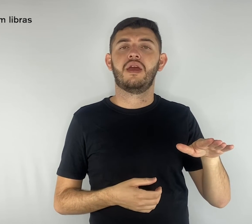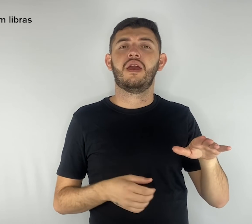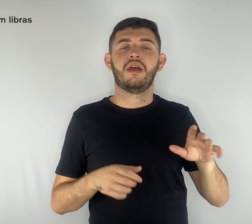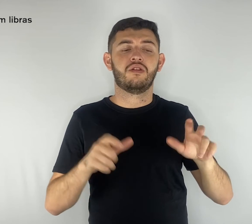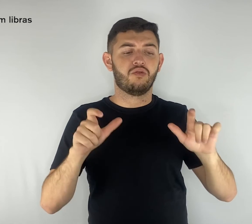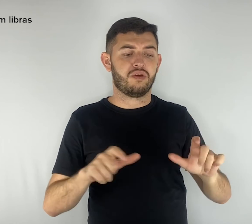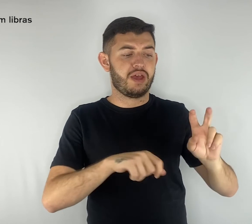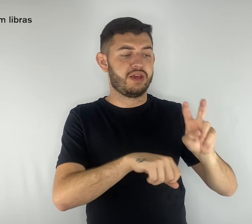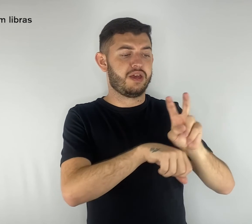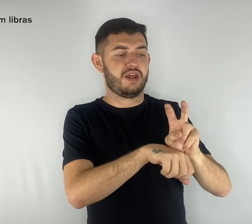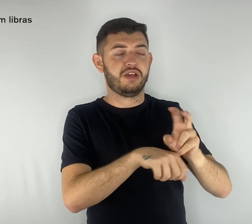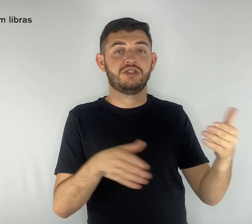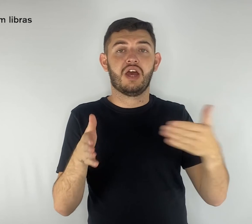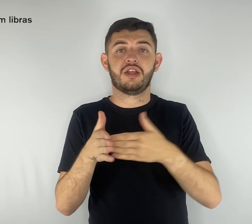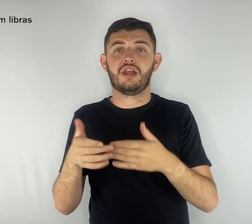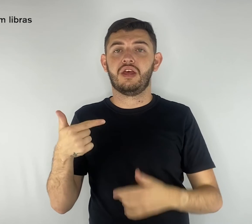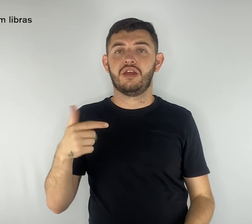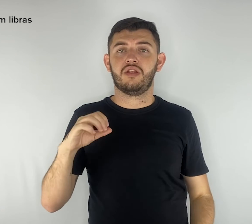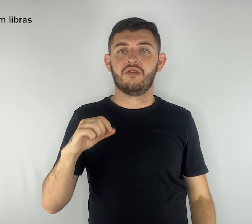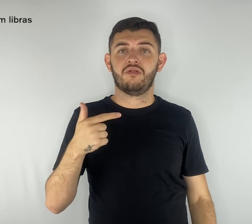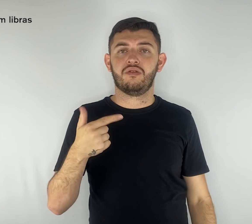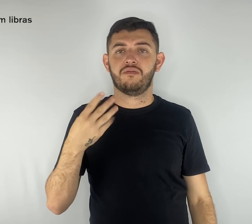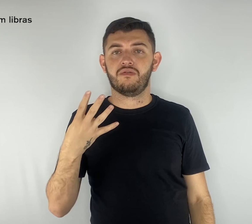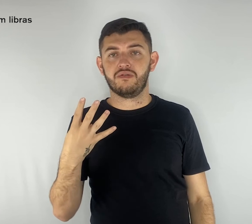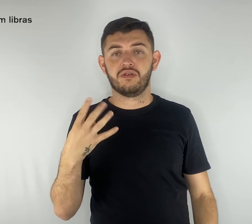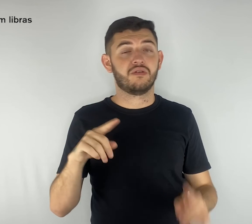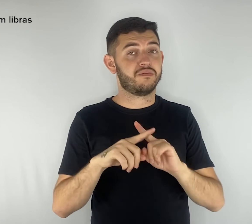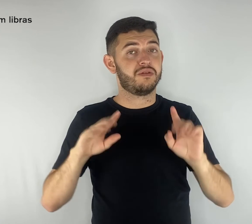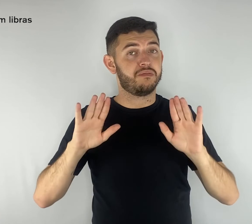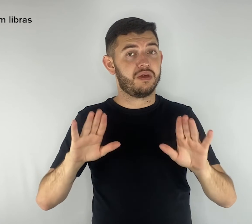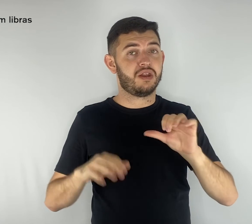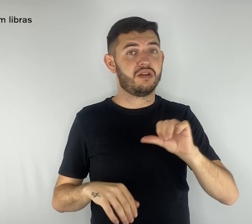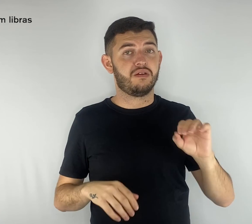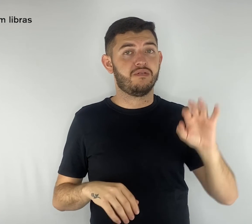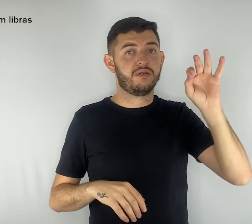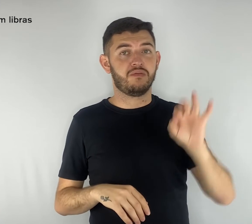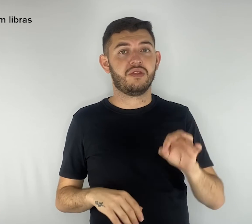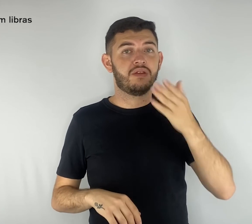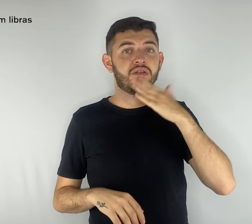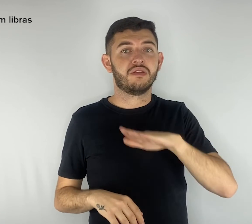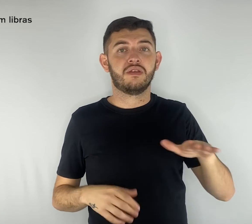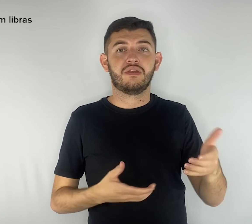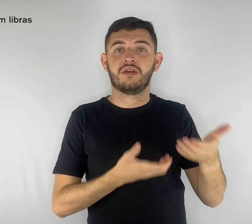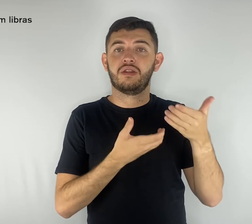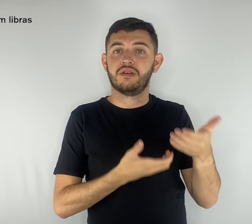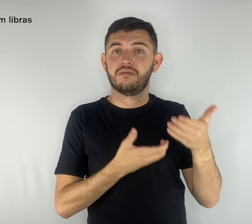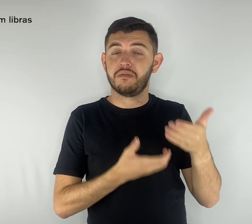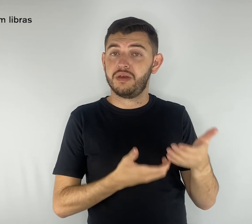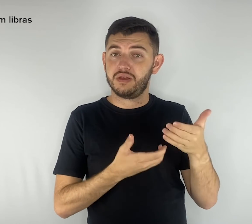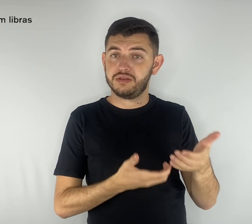2024. Sendo ao menos 90% desse total em período integral. Os últimos